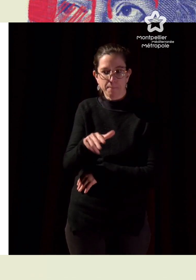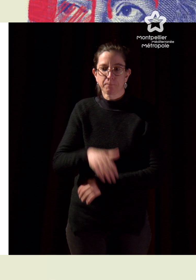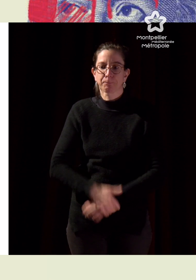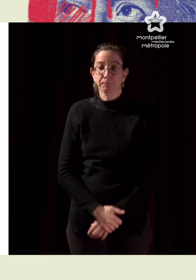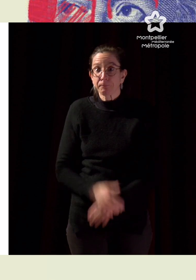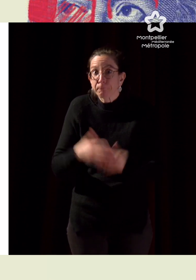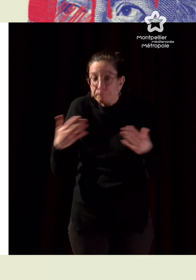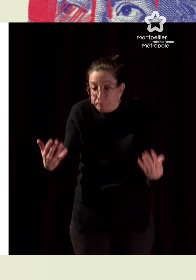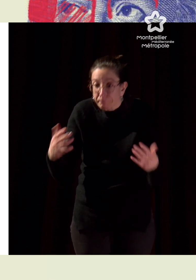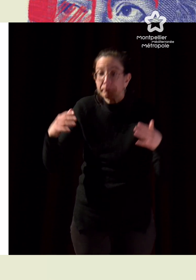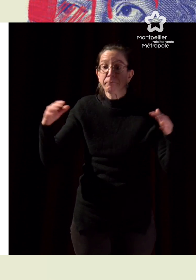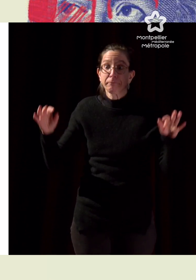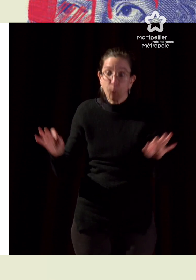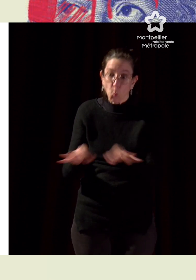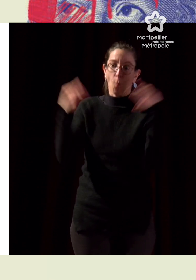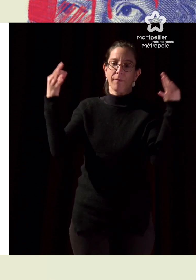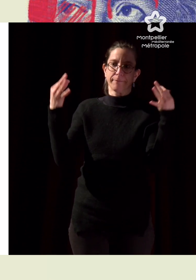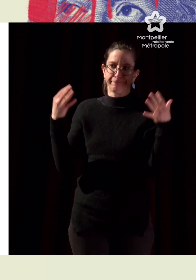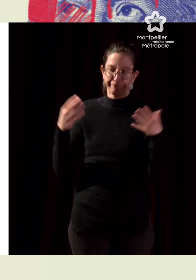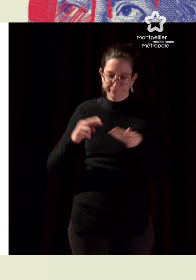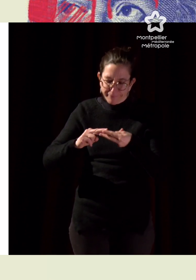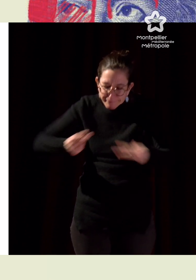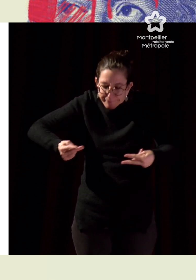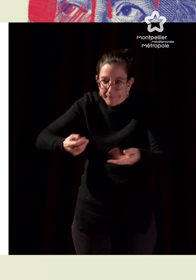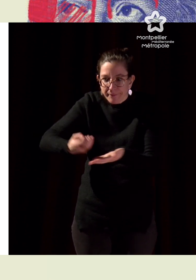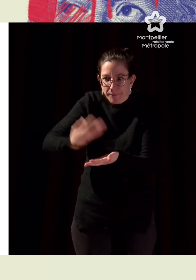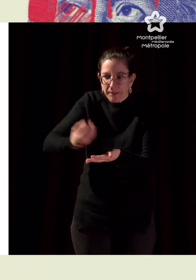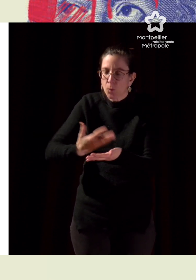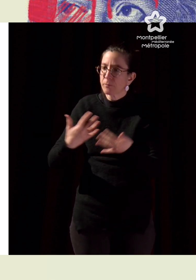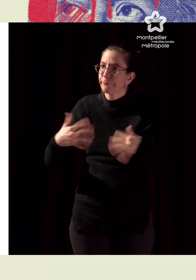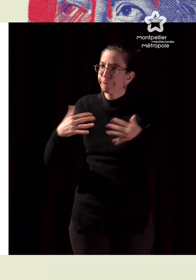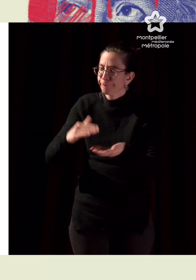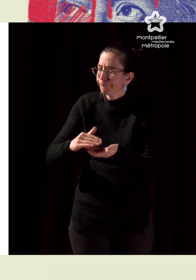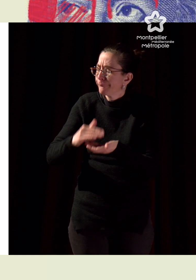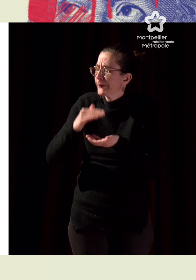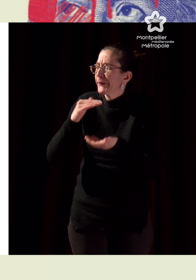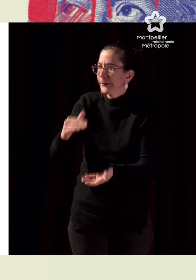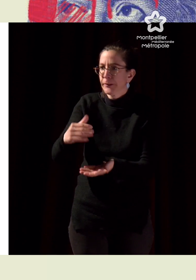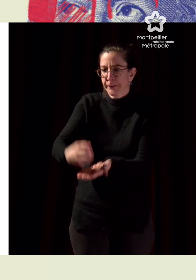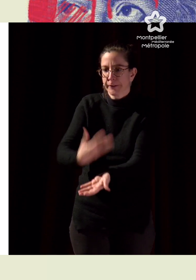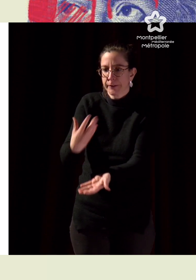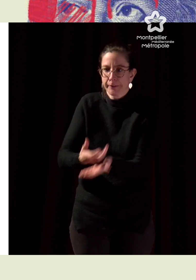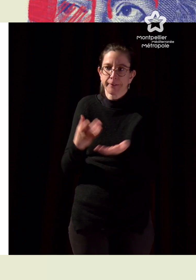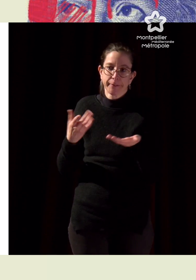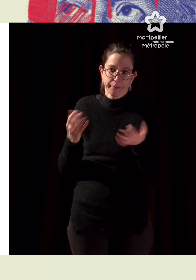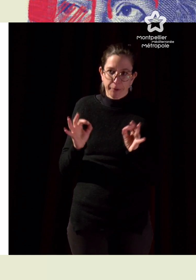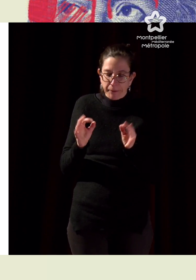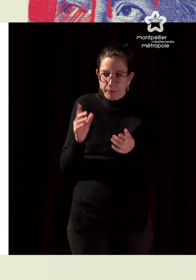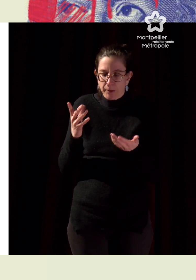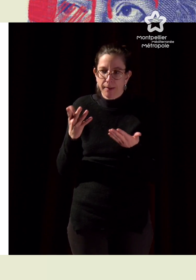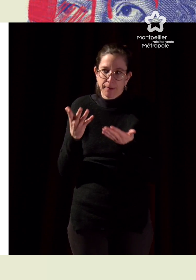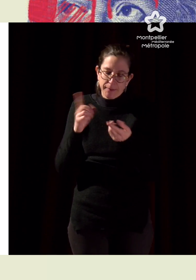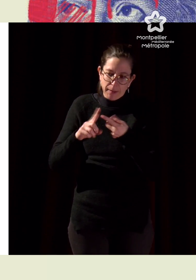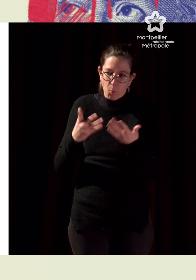Et c'est là où les données génétiques ont amené énormément d'informations avec ce qu'on appelle l'étude